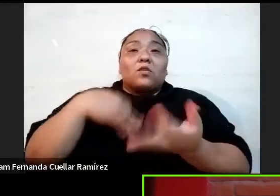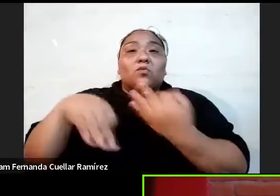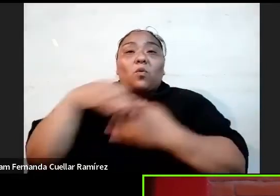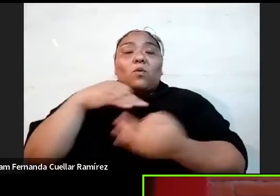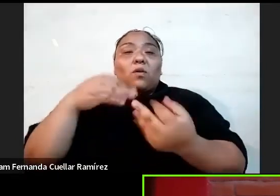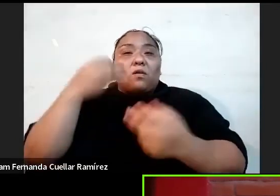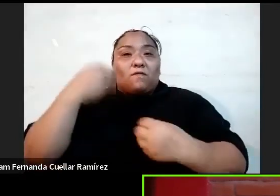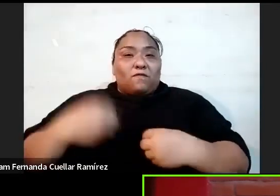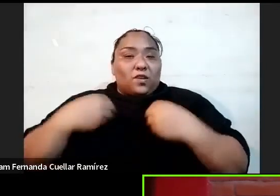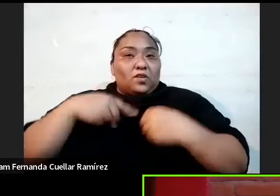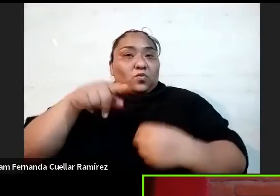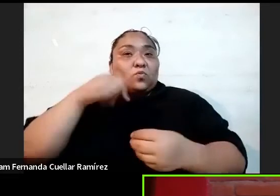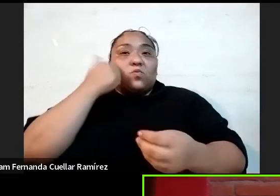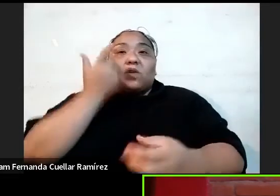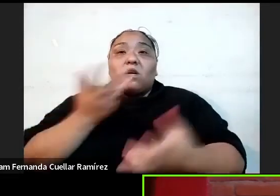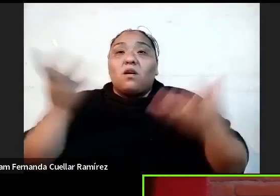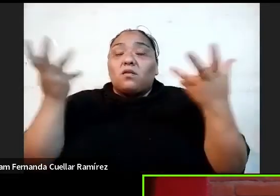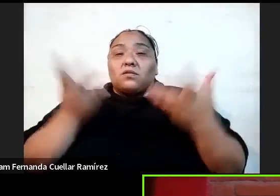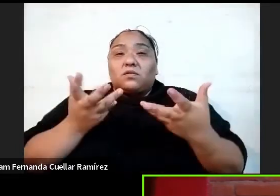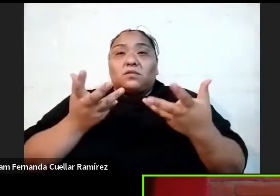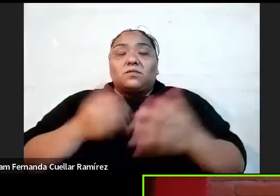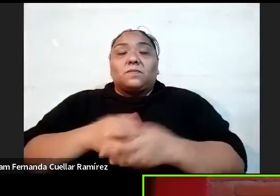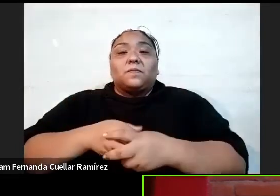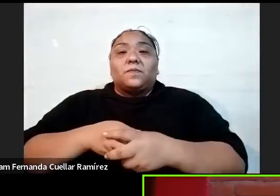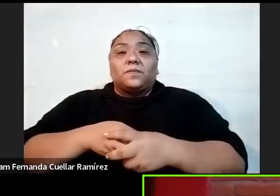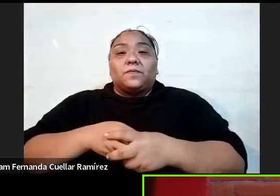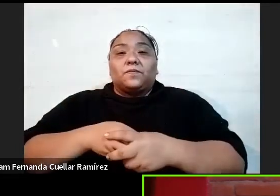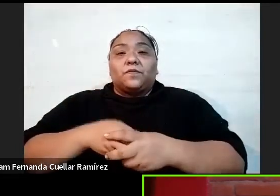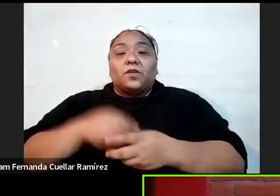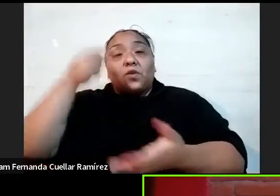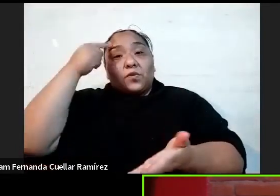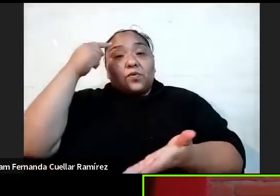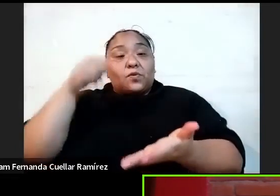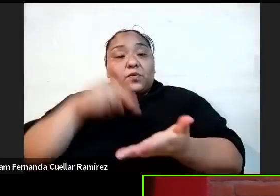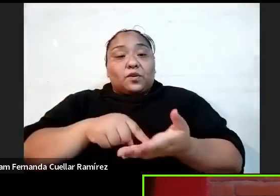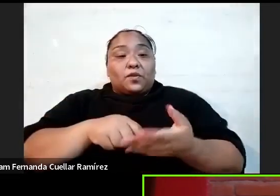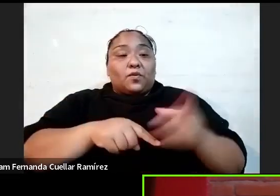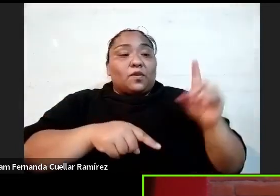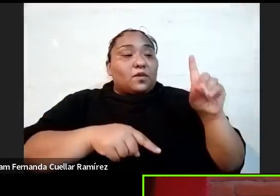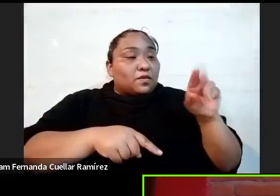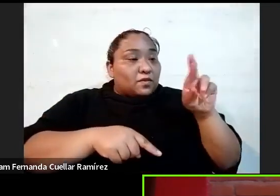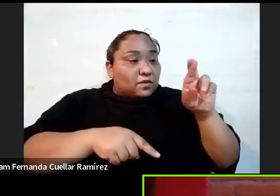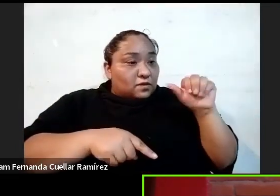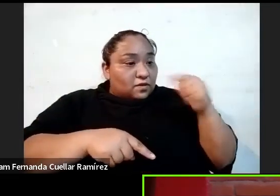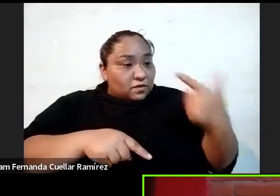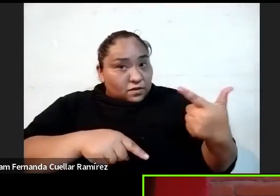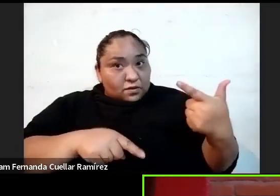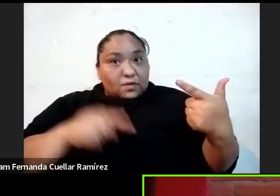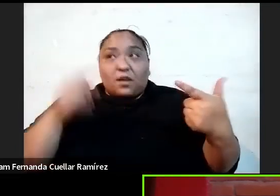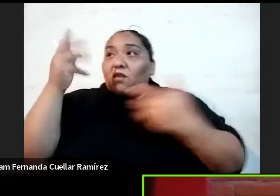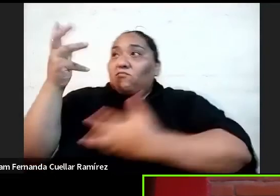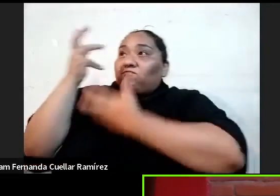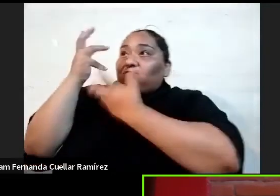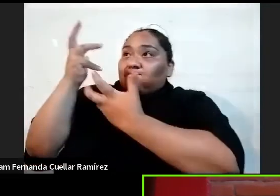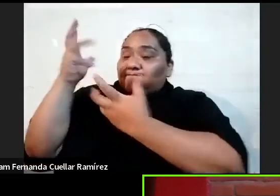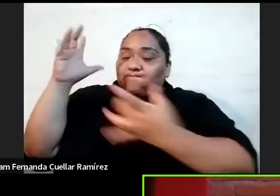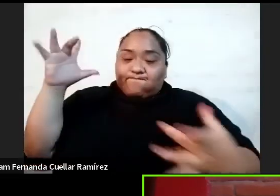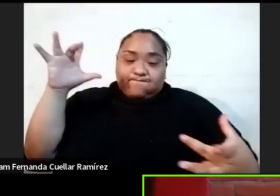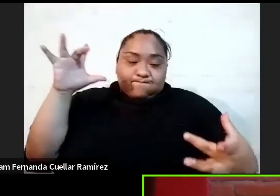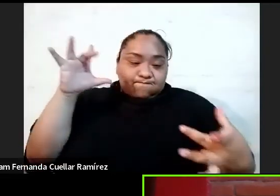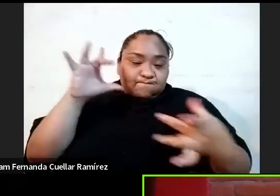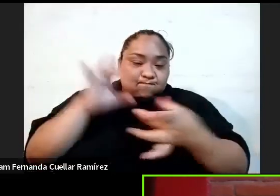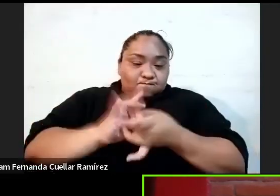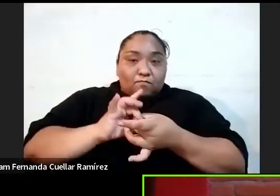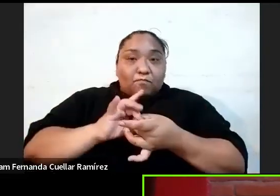que el drag y la poesía te ayudan tal vez no lo vas a hacer toda la vida, justo